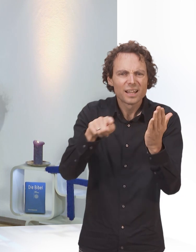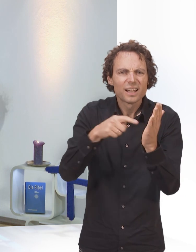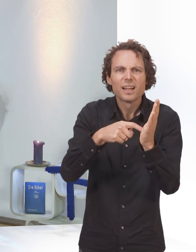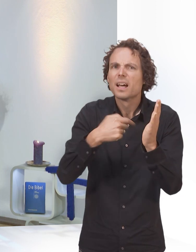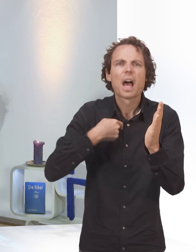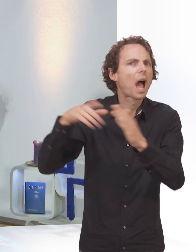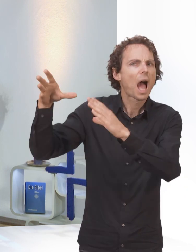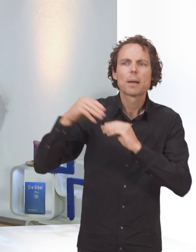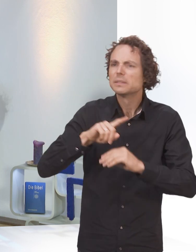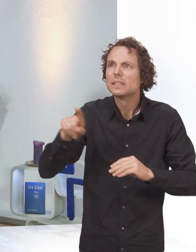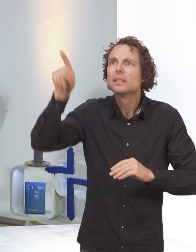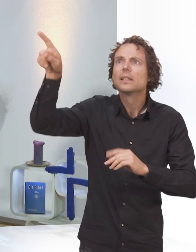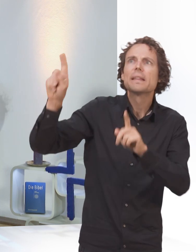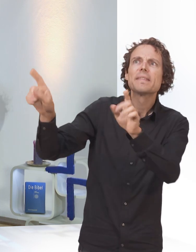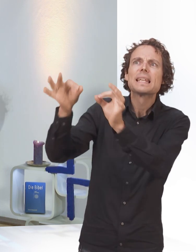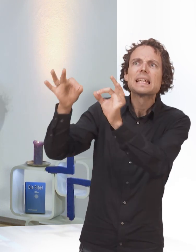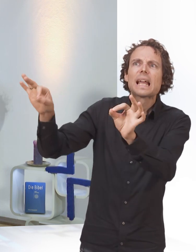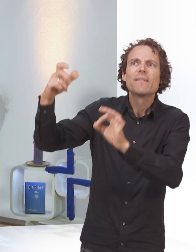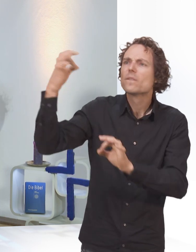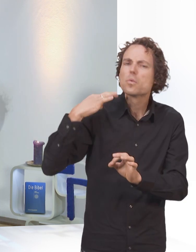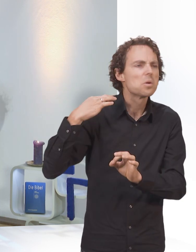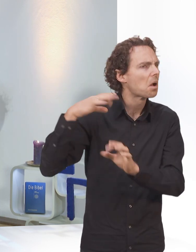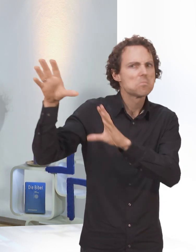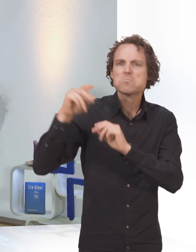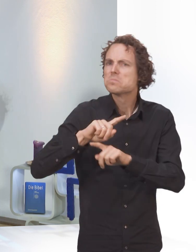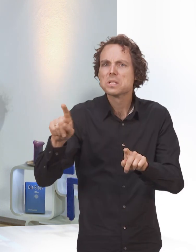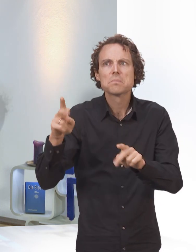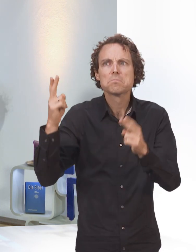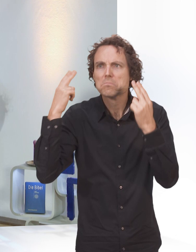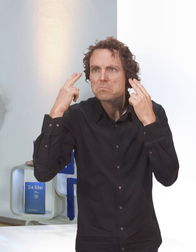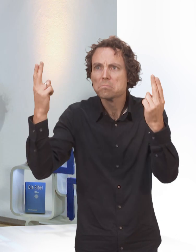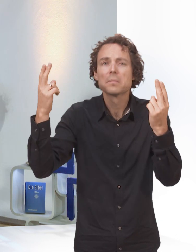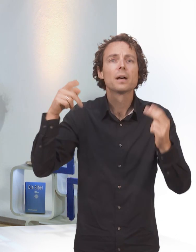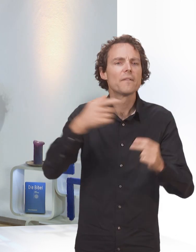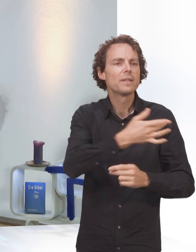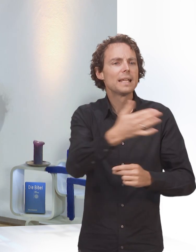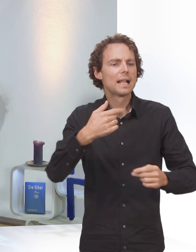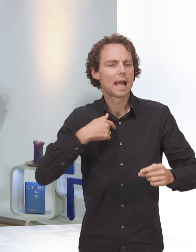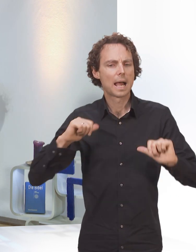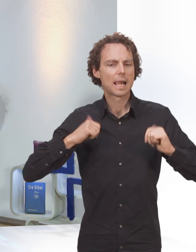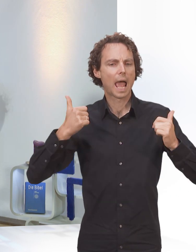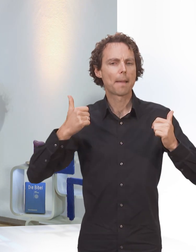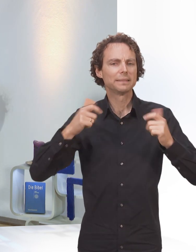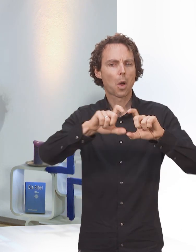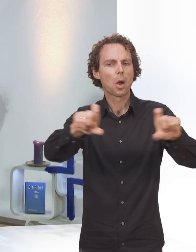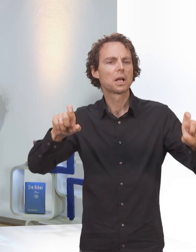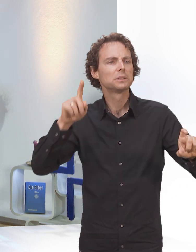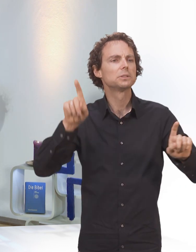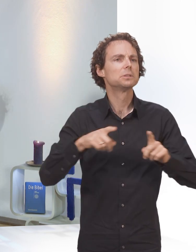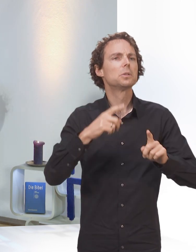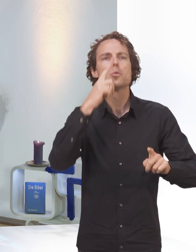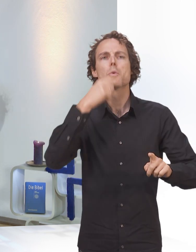als Dirigenten. Das Ergebnis? Viele von uns spielen sich im Lebensorchester auf als die Größten und die